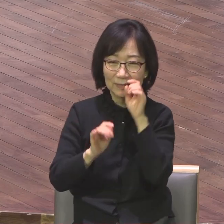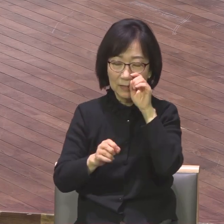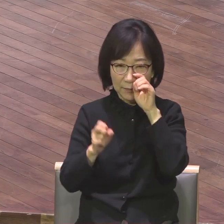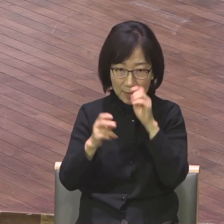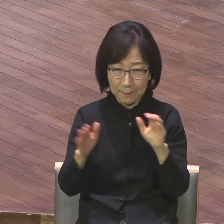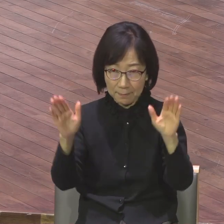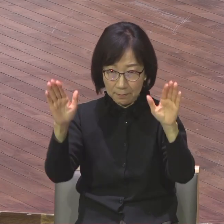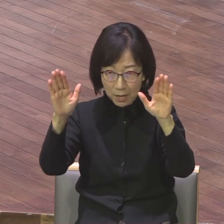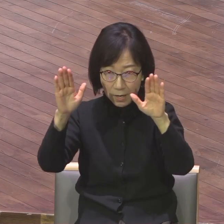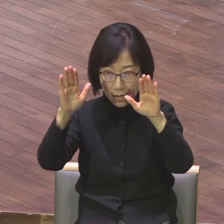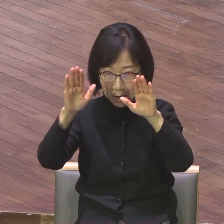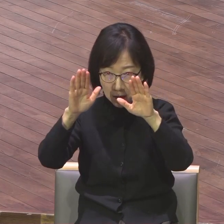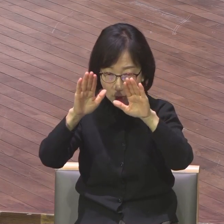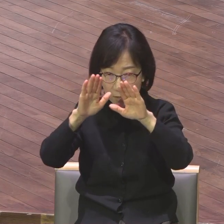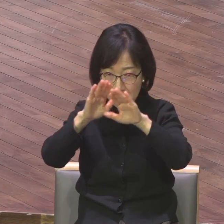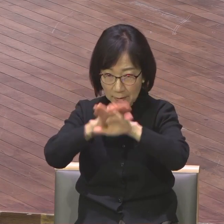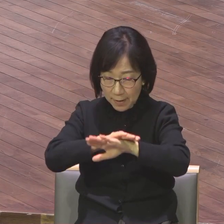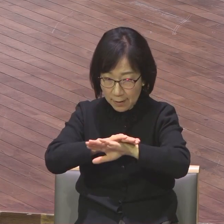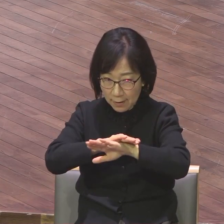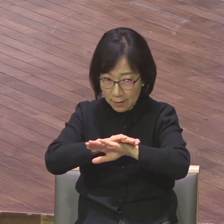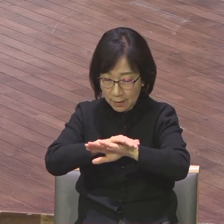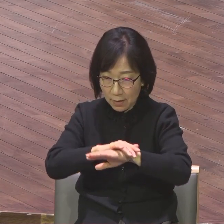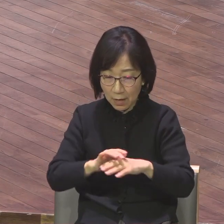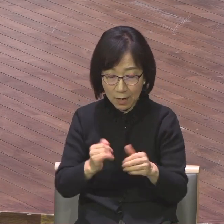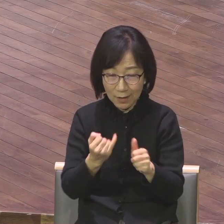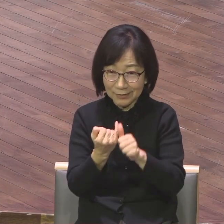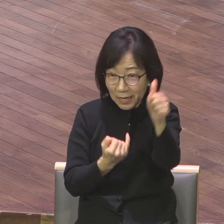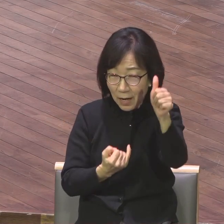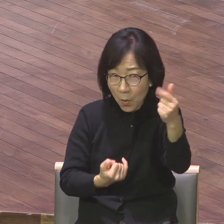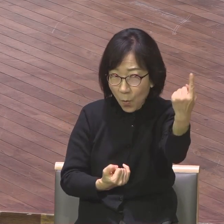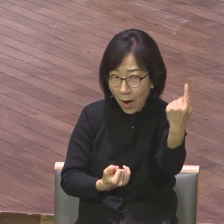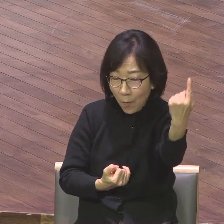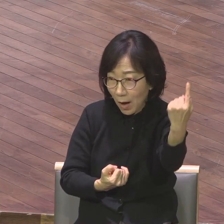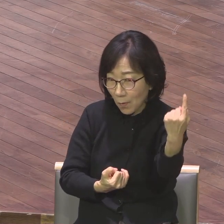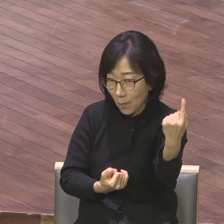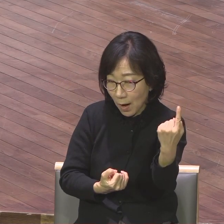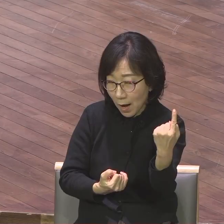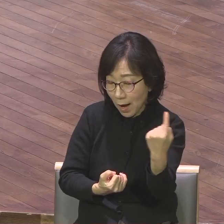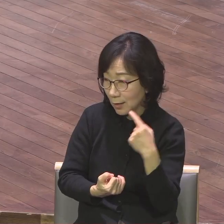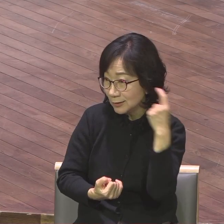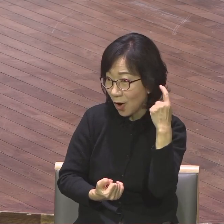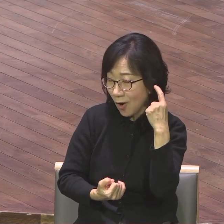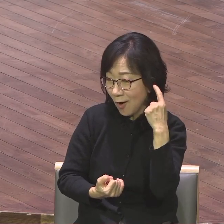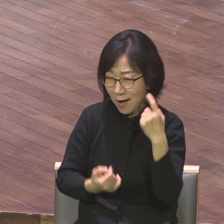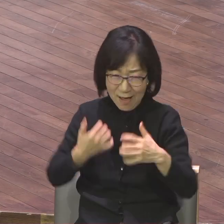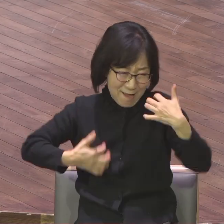온다는 소식이 들리면 제일 먼저 달려가서 반가이 맞이해 주는 것도 신랑 친구들이에요.